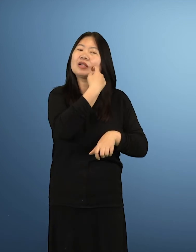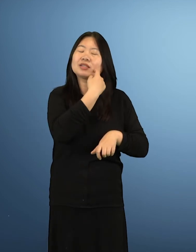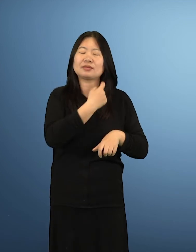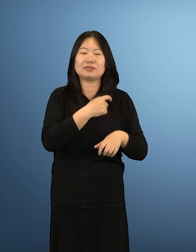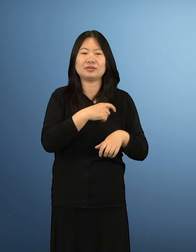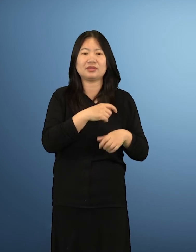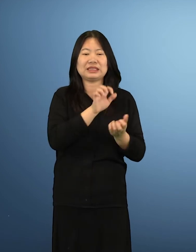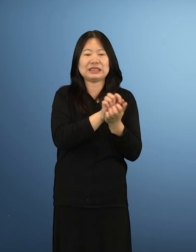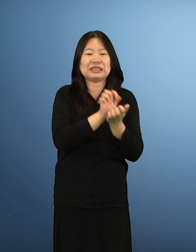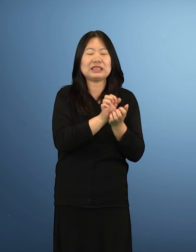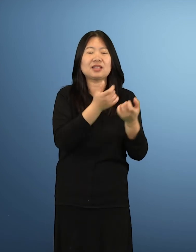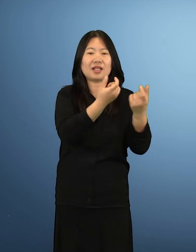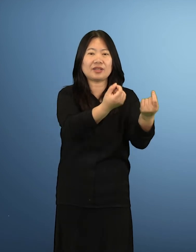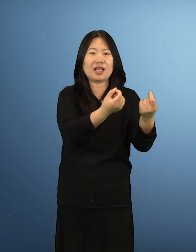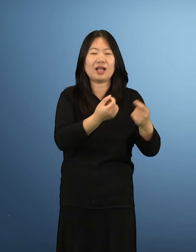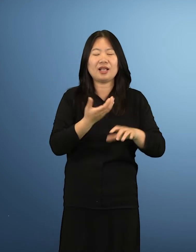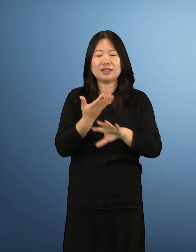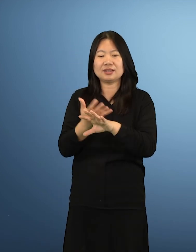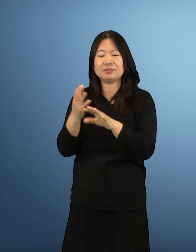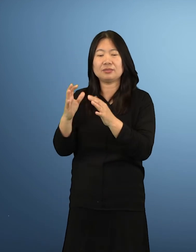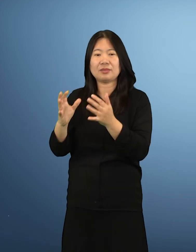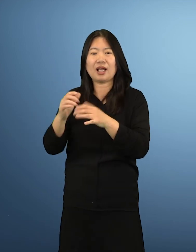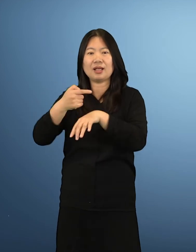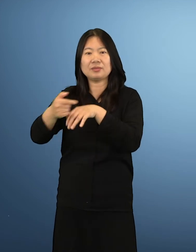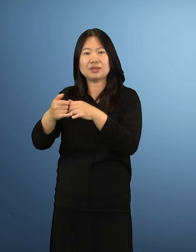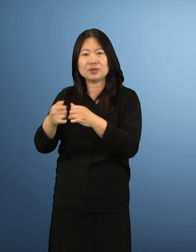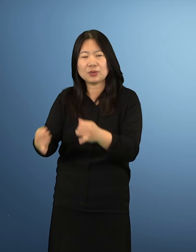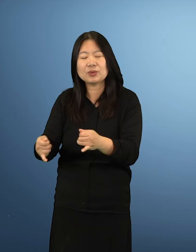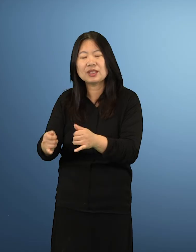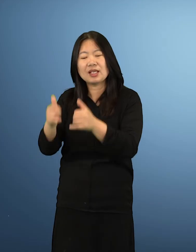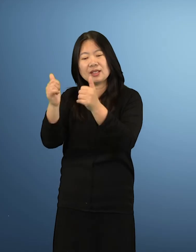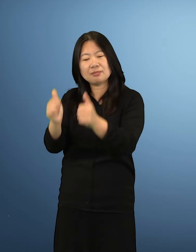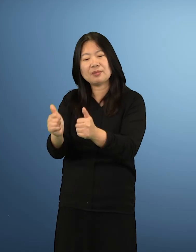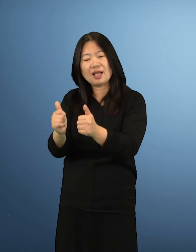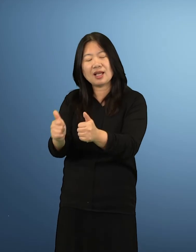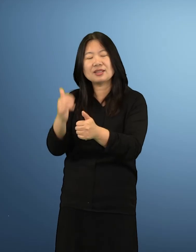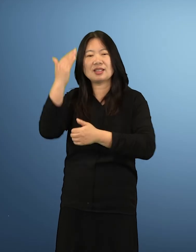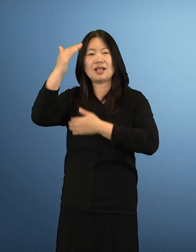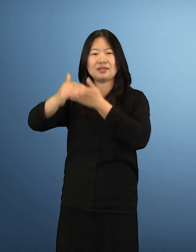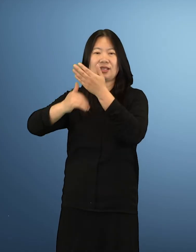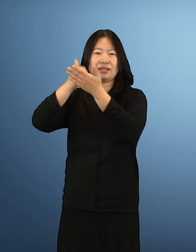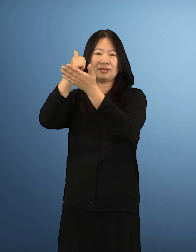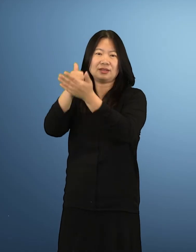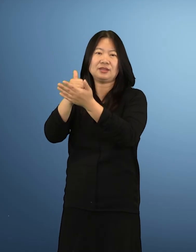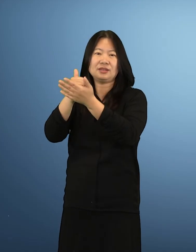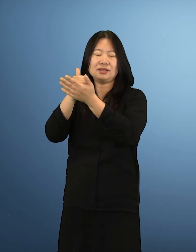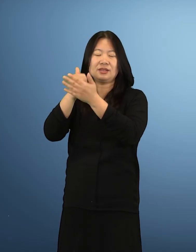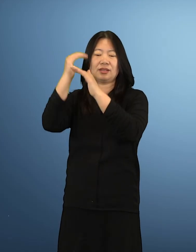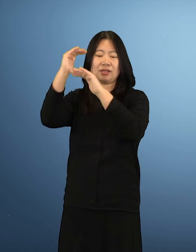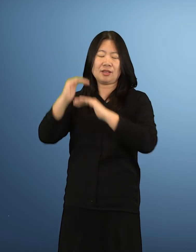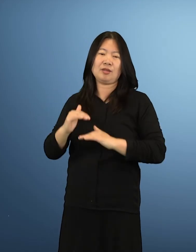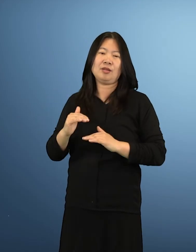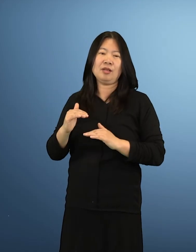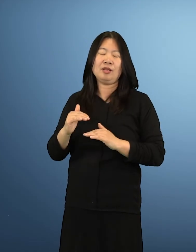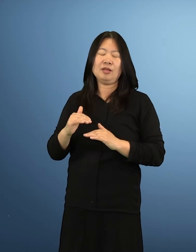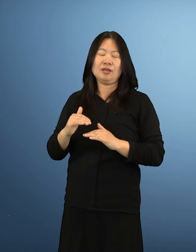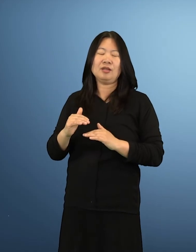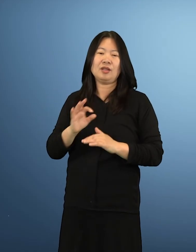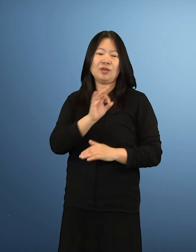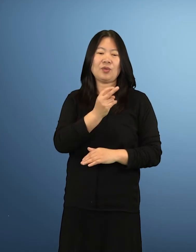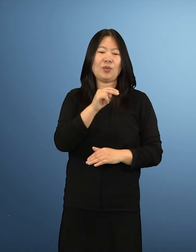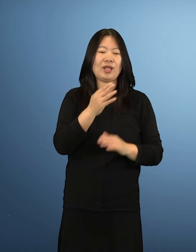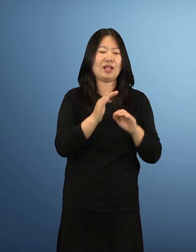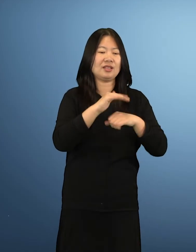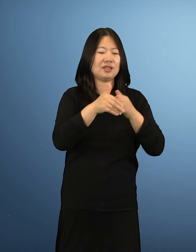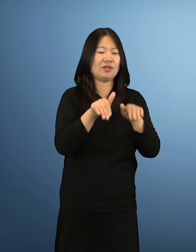이것은 이방 민족을 들어서 심판하실 하나님의 내용을 요엘